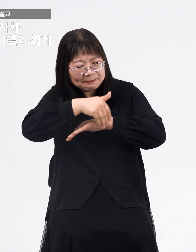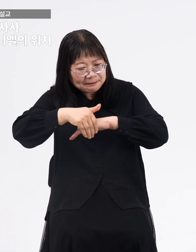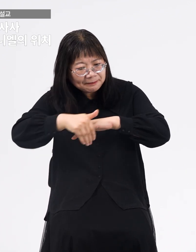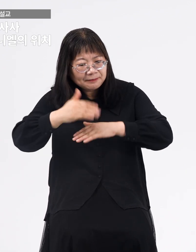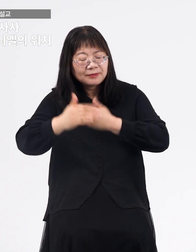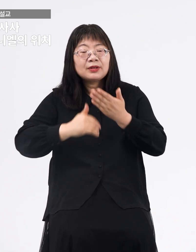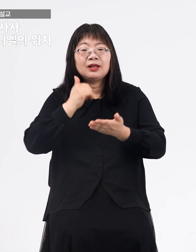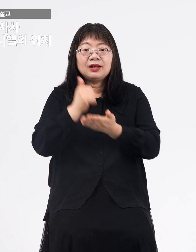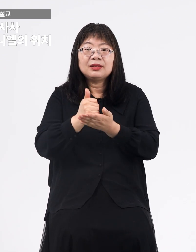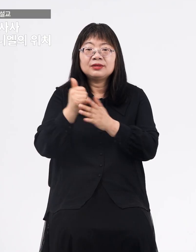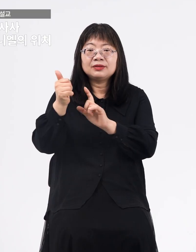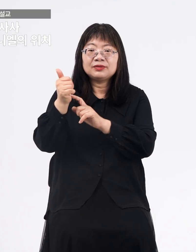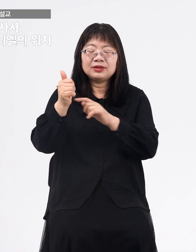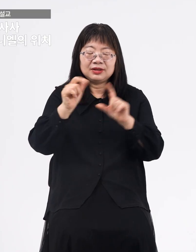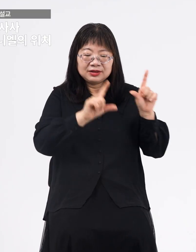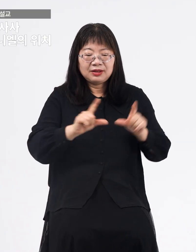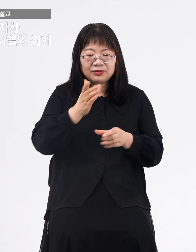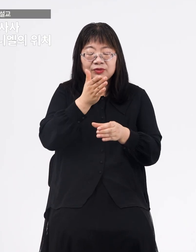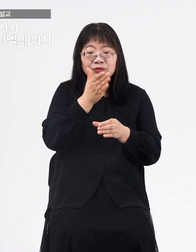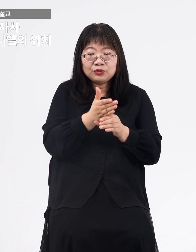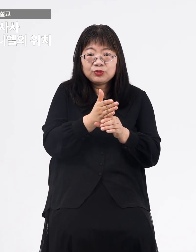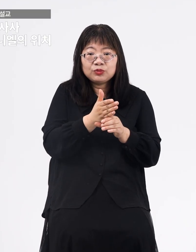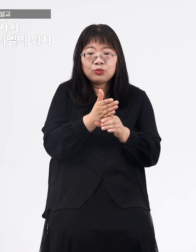하나님을 자기 삶의 중심에서